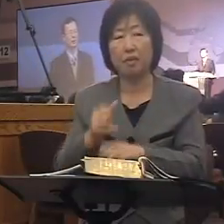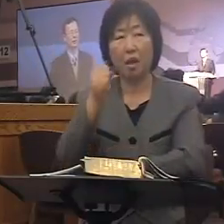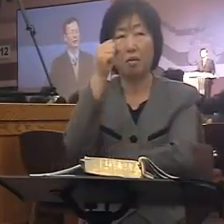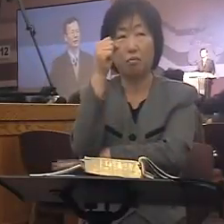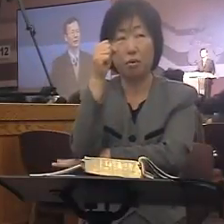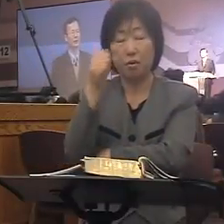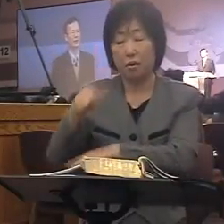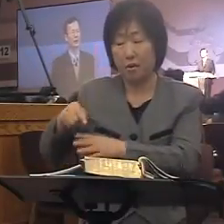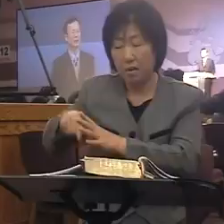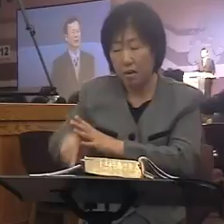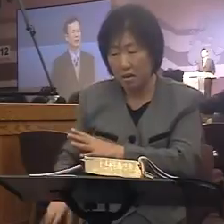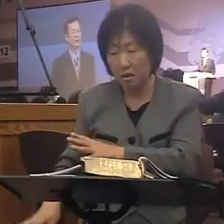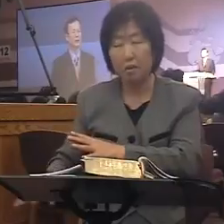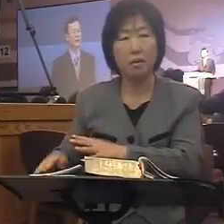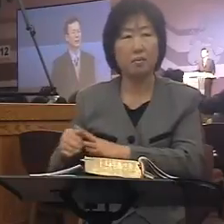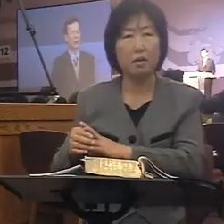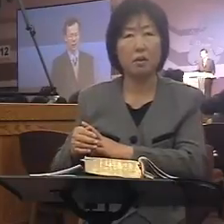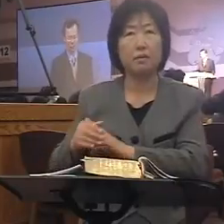견고하다는 거예요.